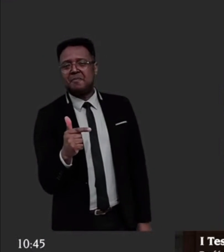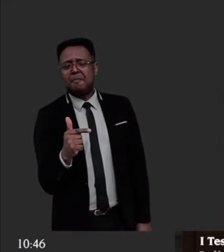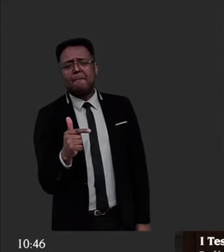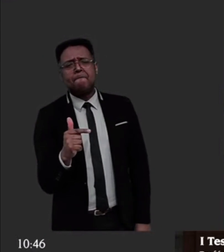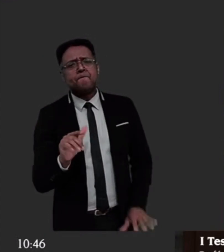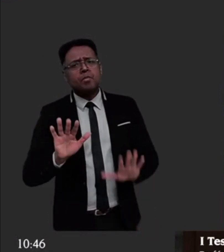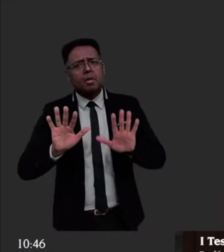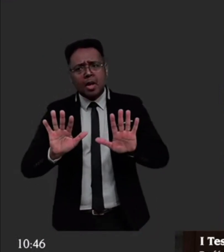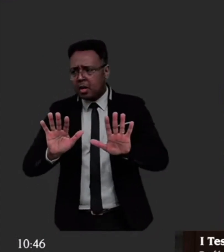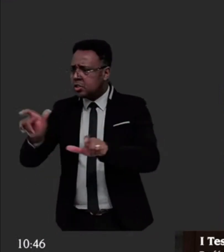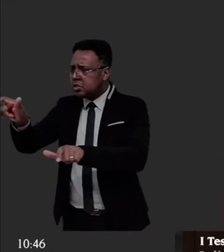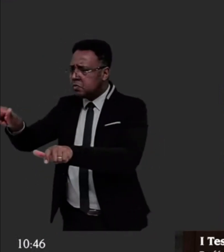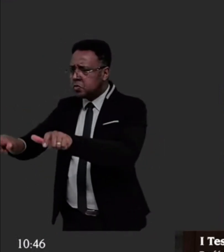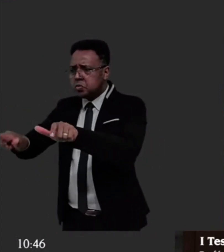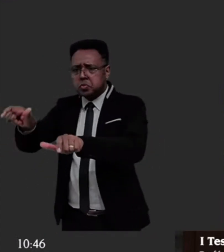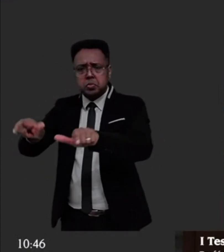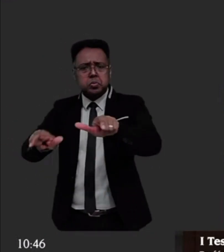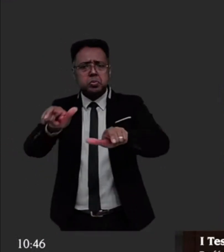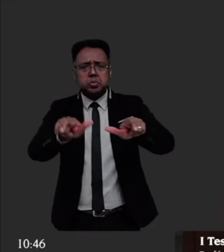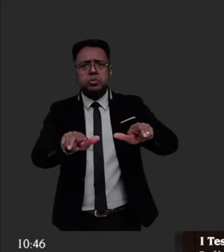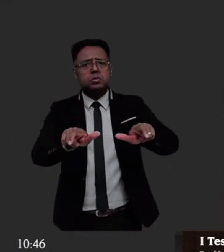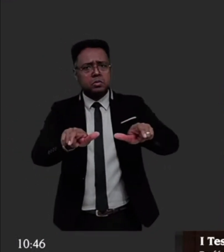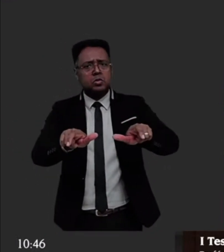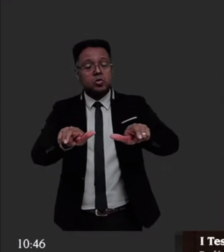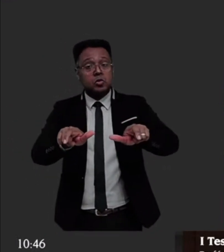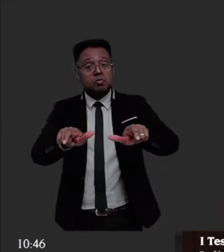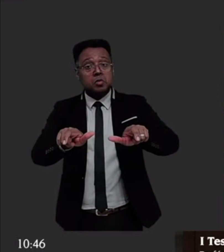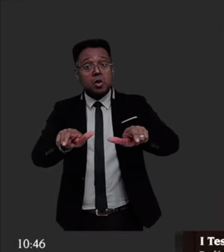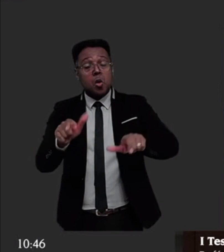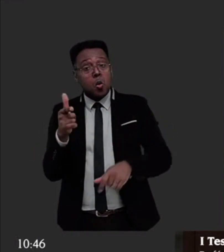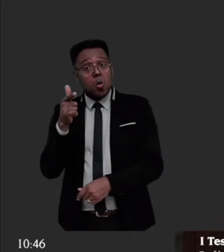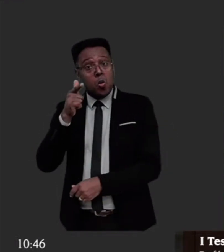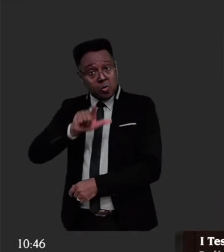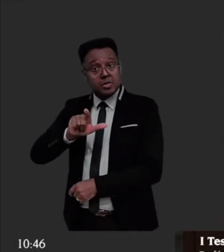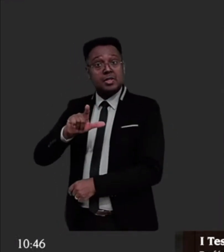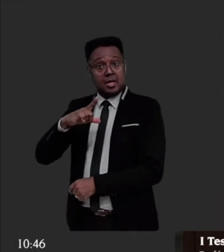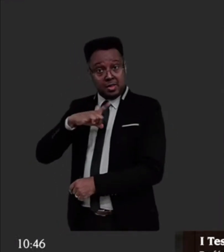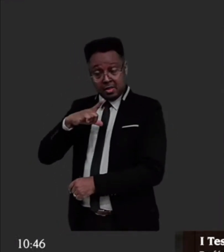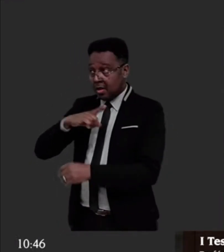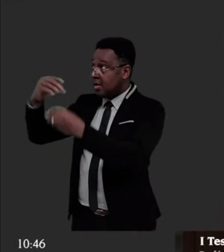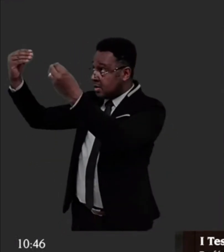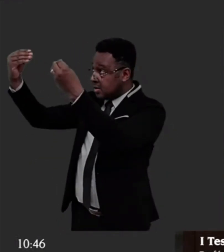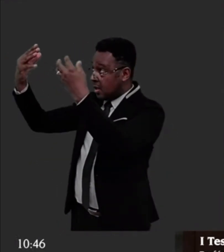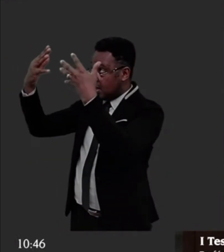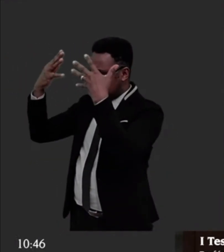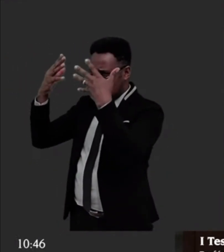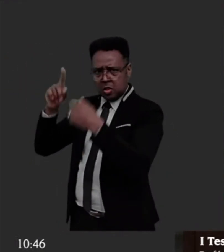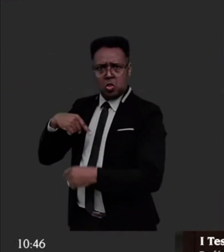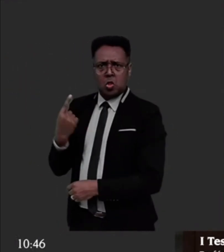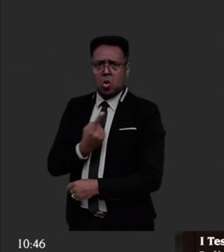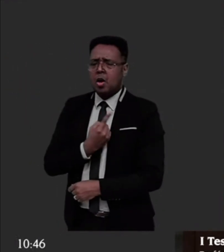dela. Privar alguém da graça, irmãos, é uma responsabilidade que tomamos, que nos compromete à